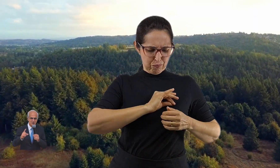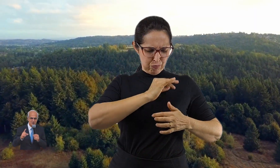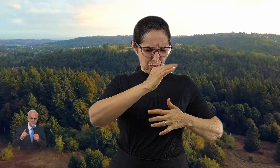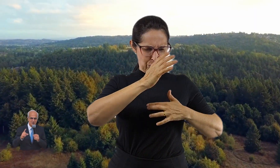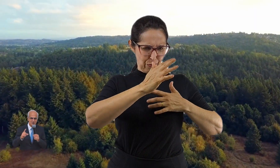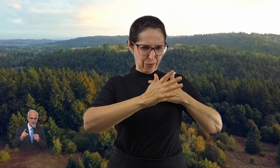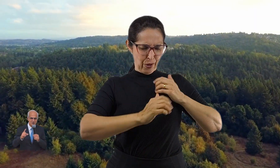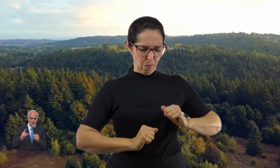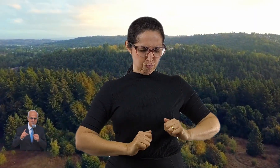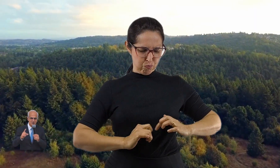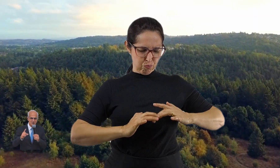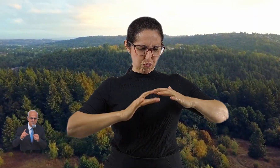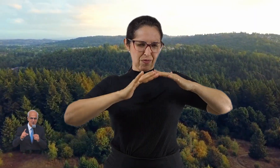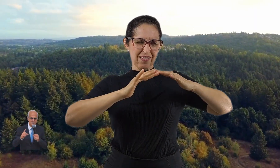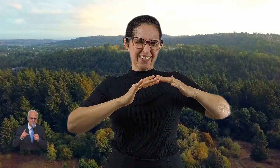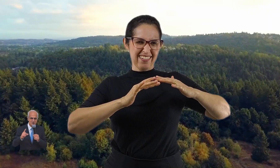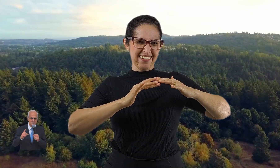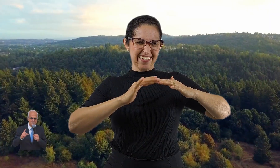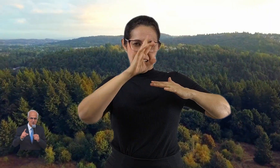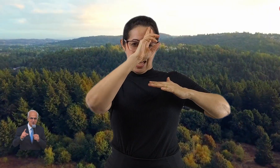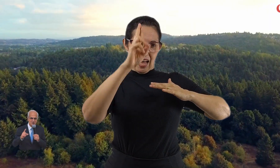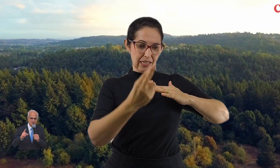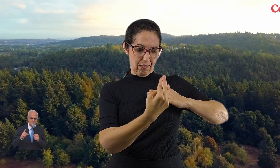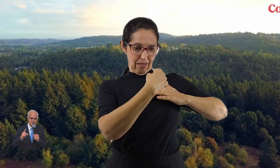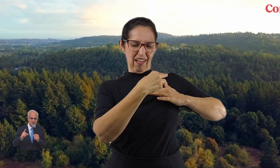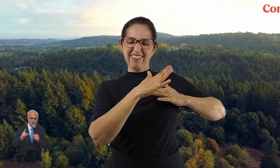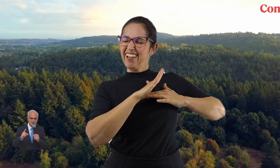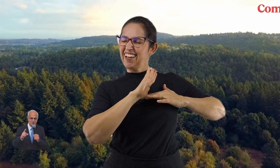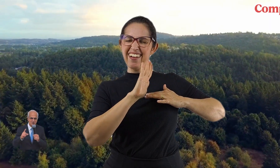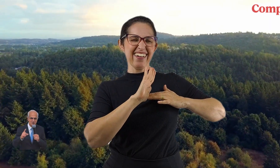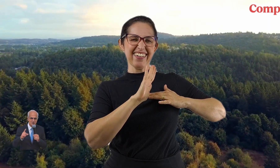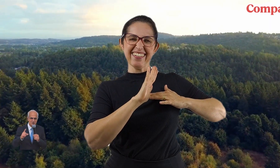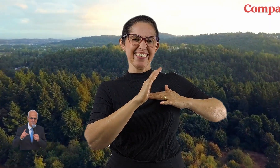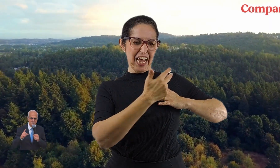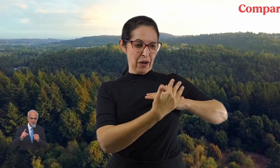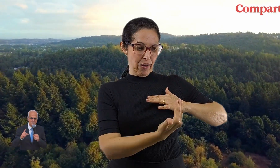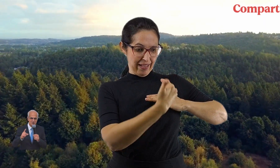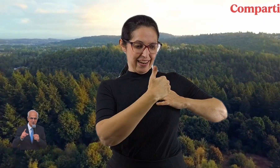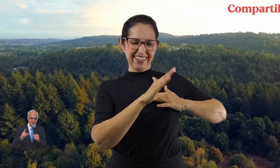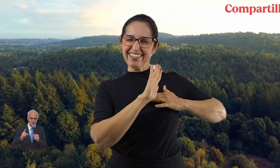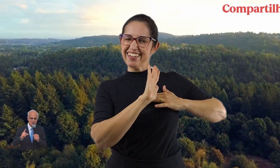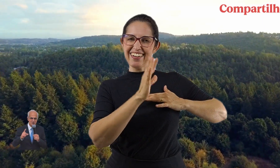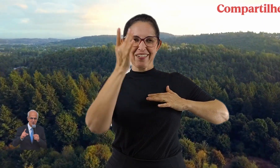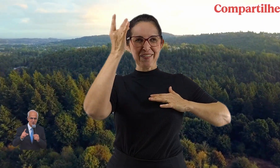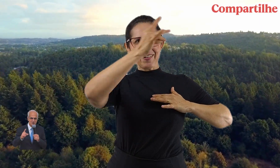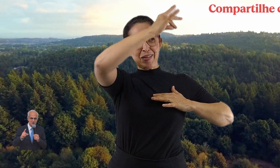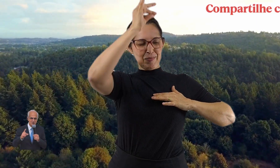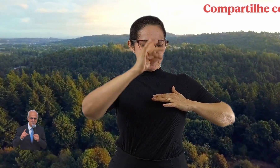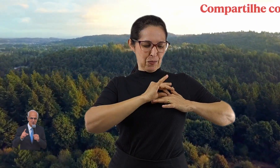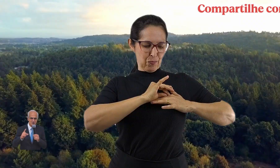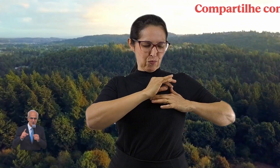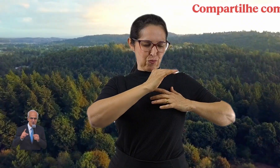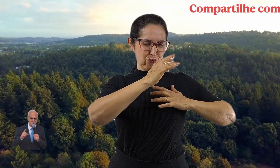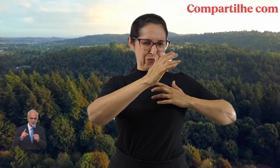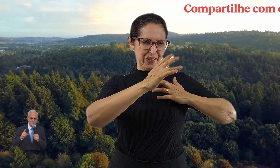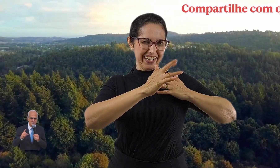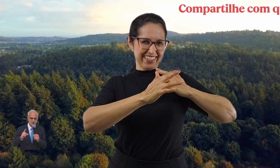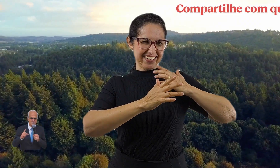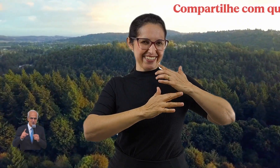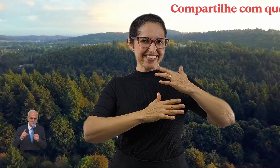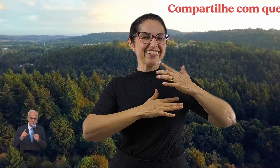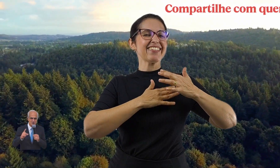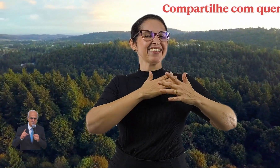para você, não há lugar mais para a razão, mas o Espírito Santo agora enche o seu ser. É no transbordar